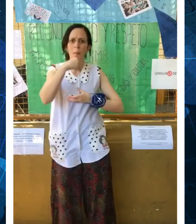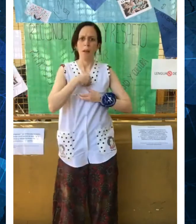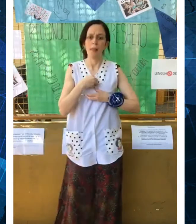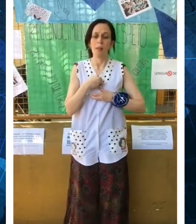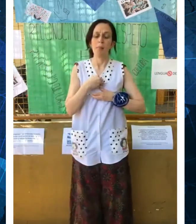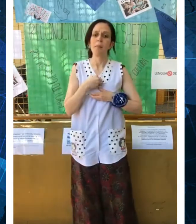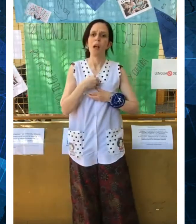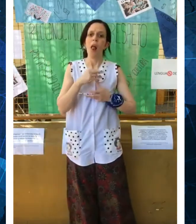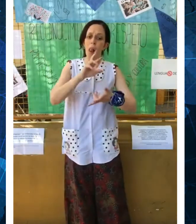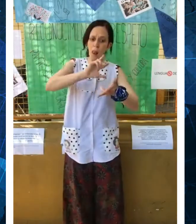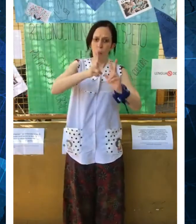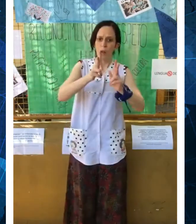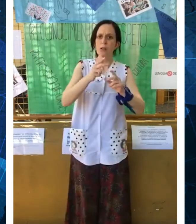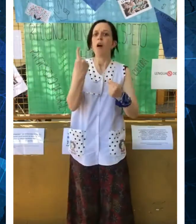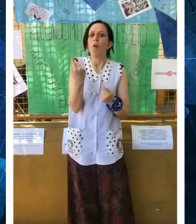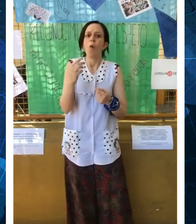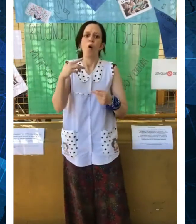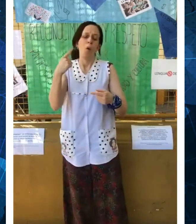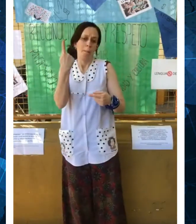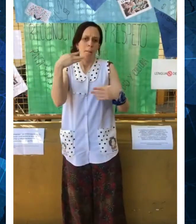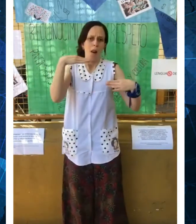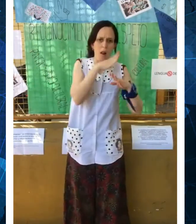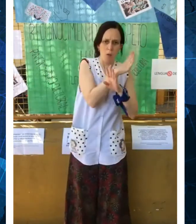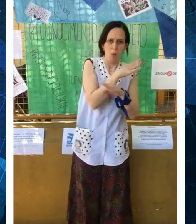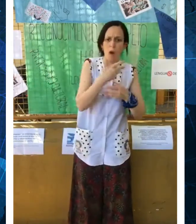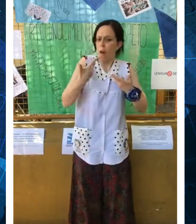de señas.